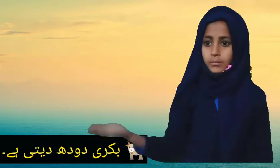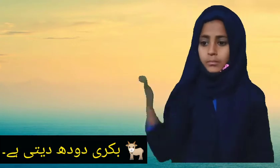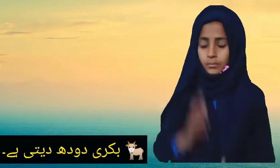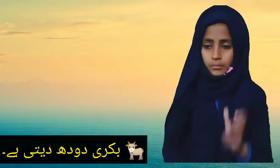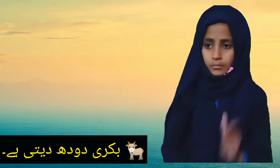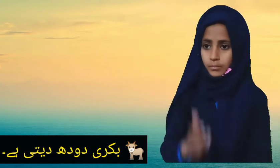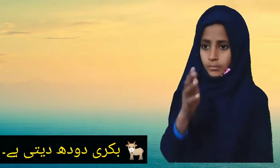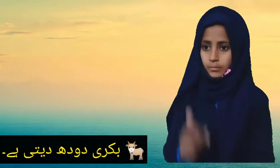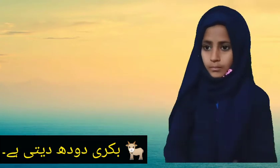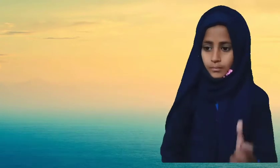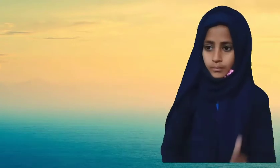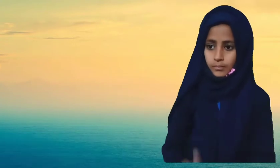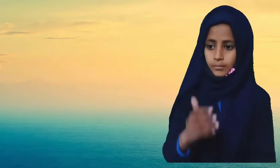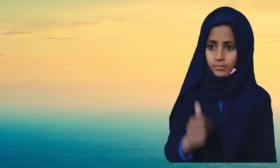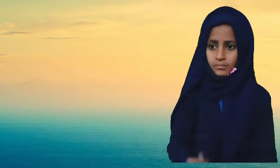दूध देती है।